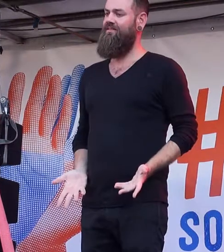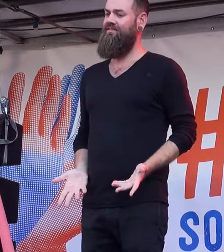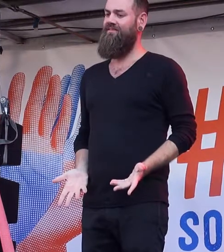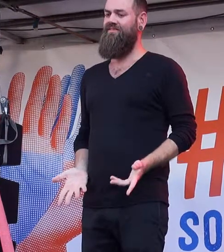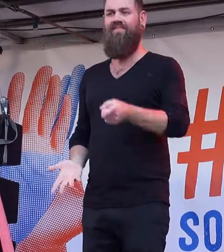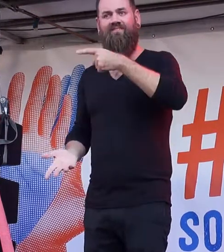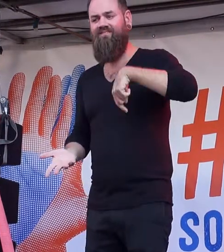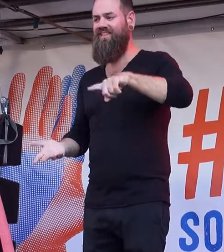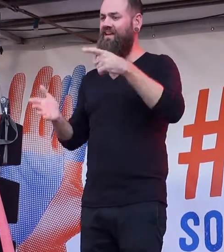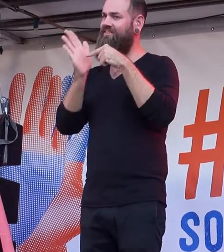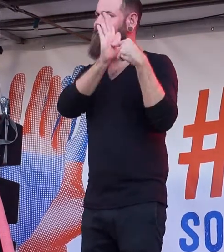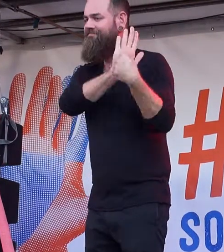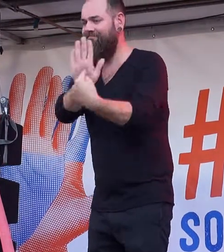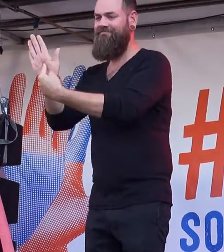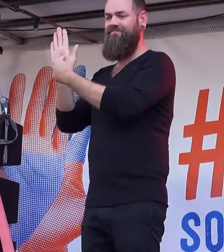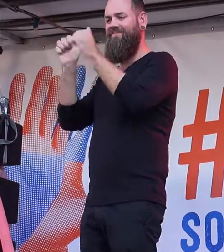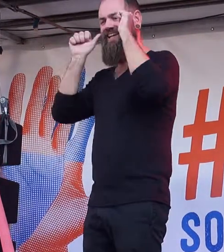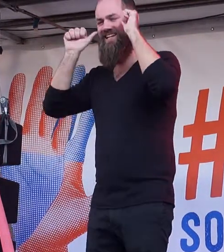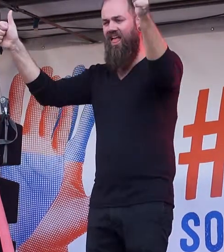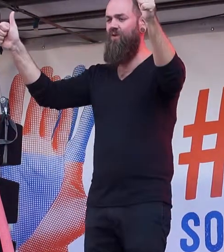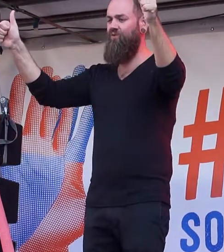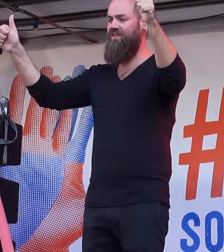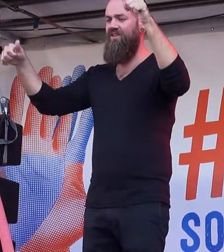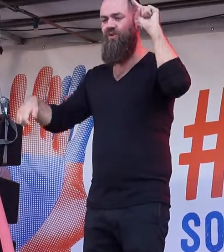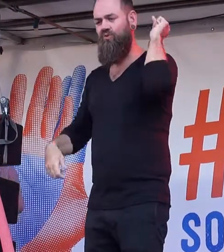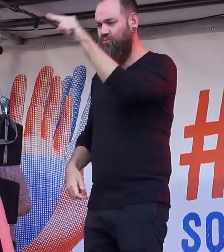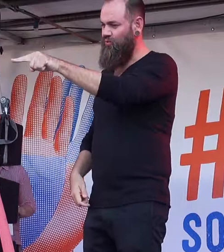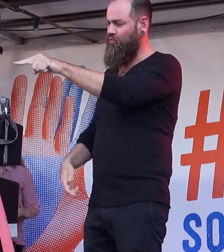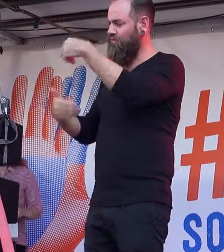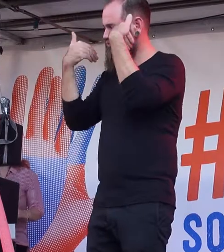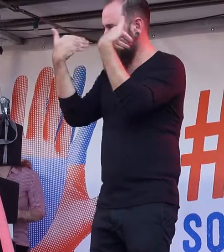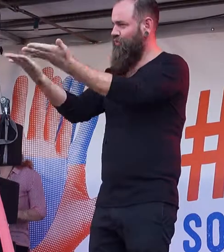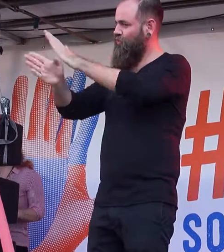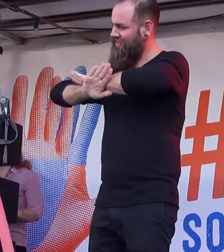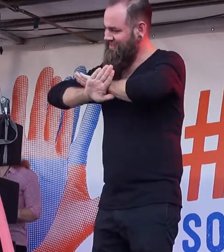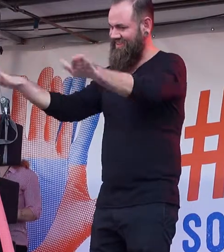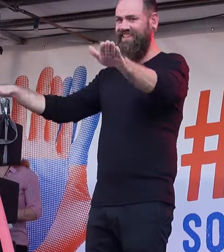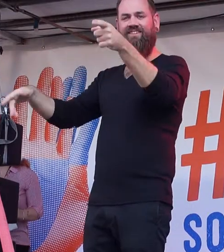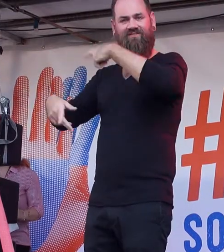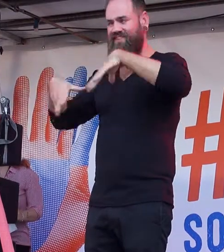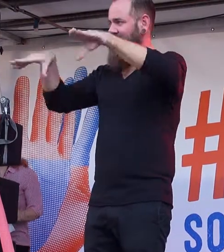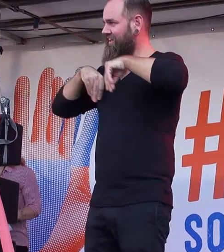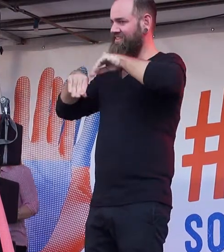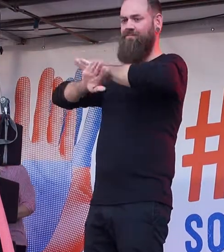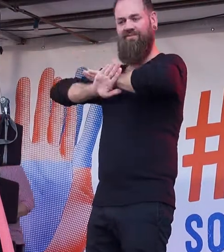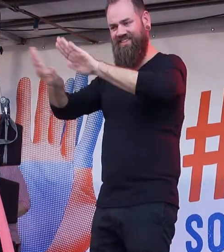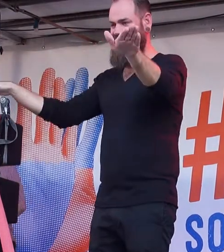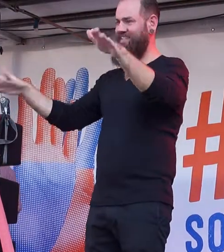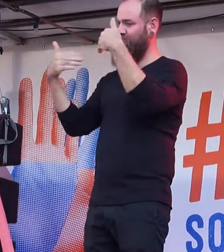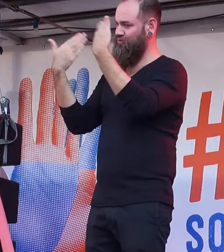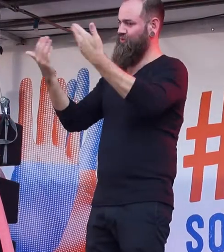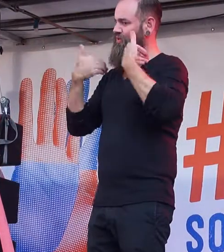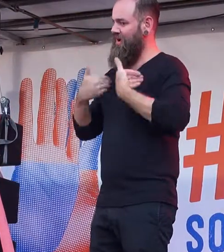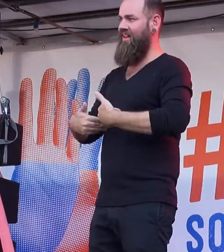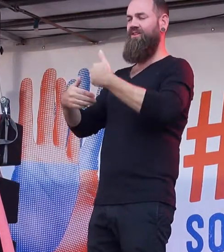sind diejenigen, die laut sind und es uns nicht bieten lassen, wenn Rassisten uns einschränken wollen, wenn Rassisten